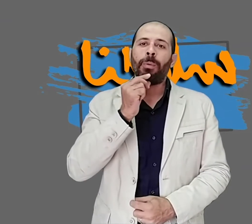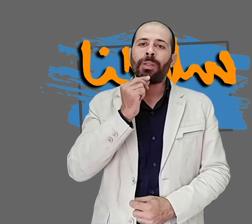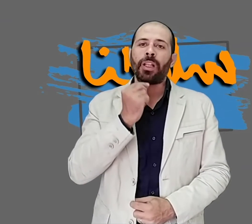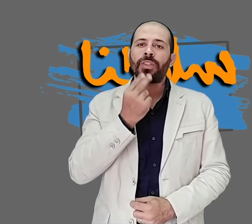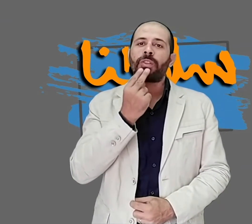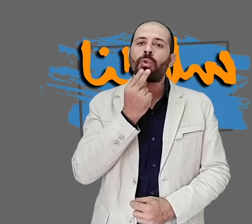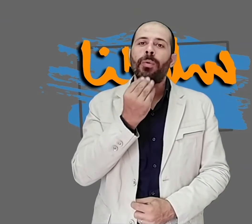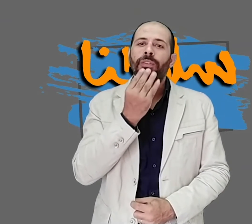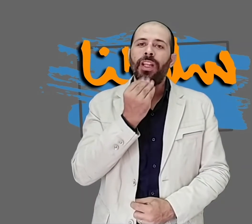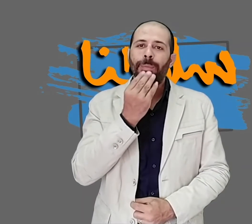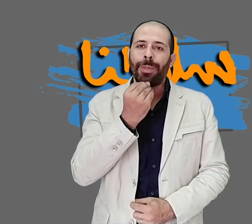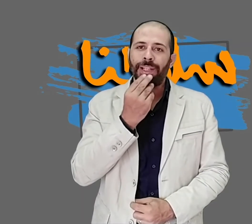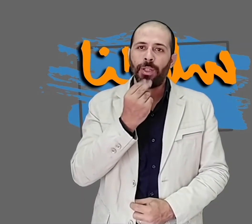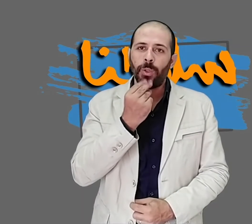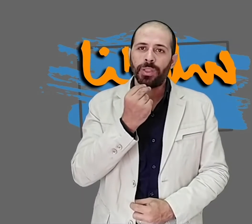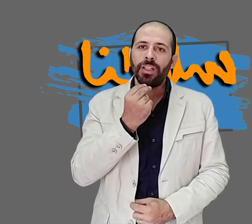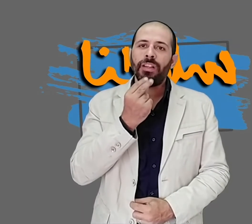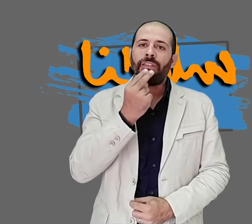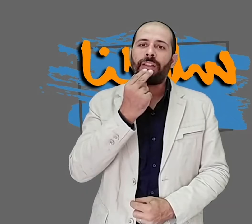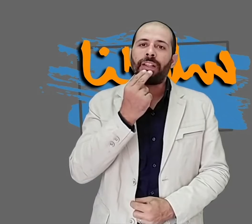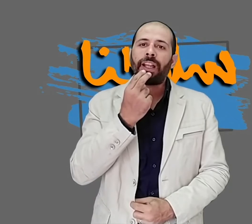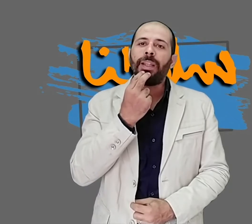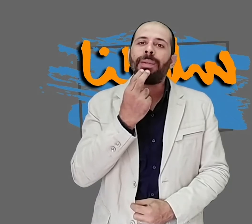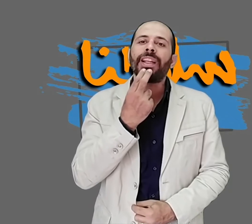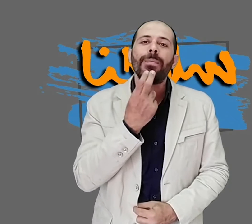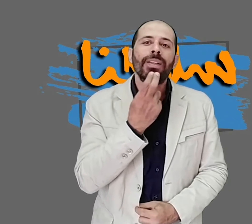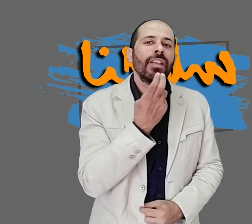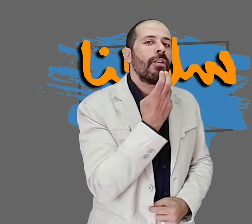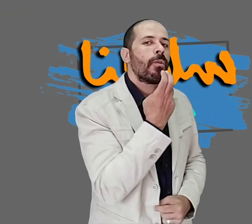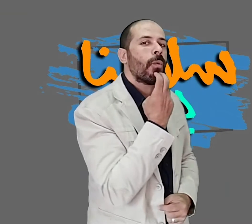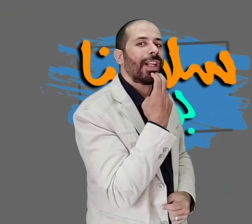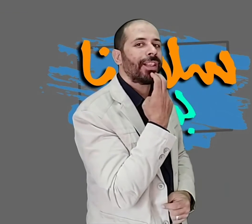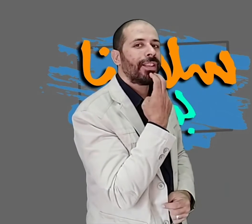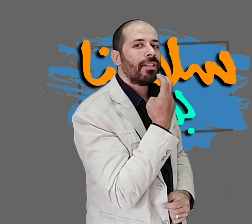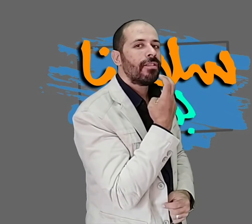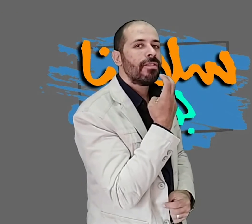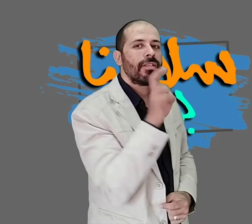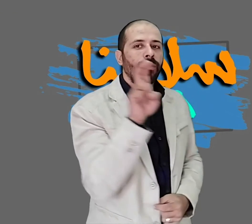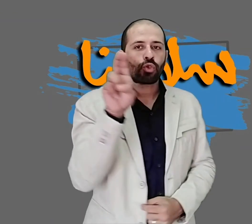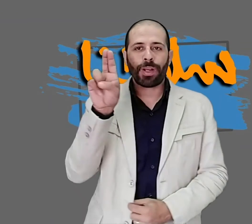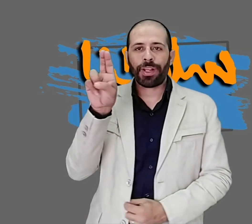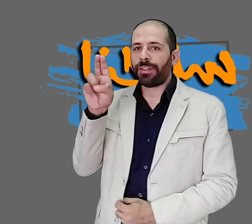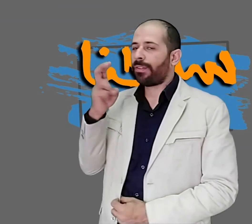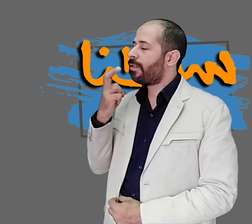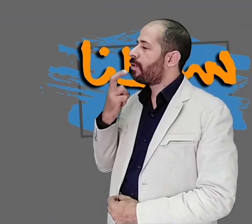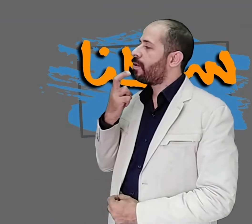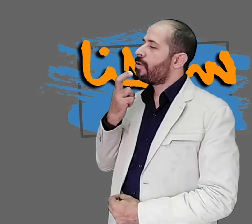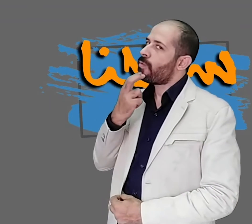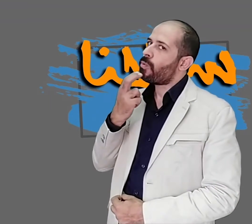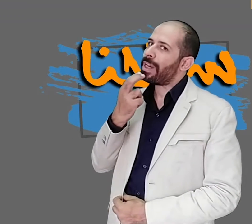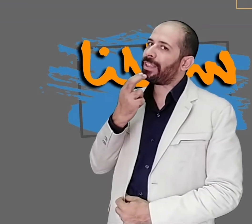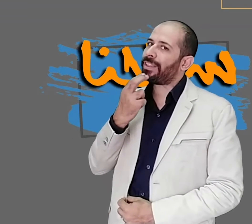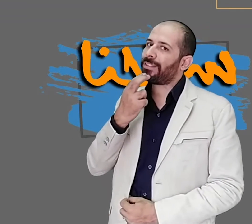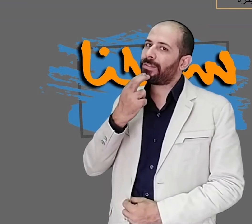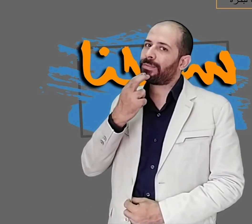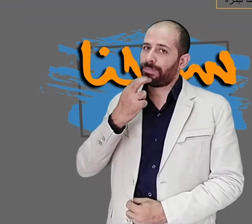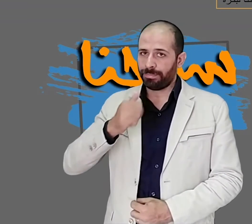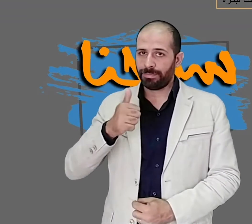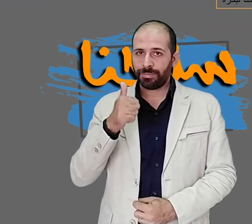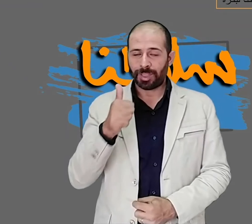بيطلع له سكسوكة بيفضل يعمل معنى كده أهو، خدنا منها كلمة ولد، صباعين ولد،